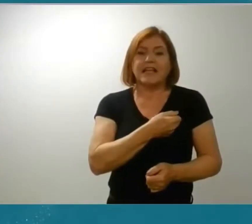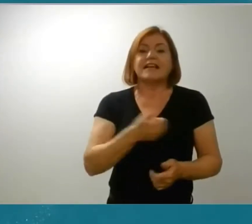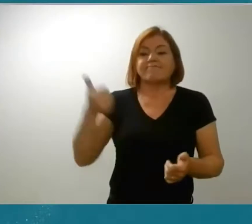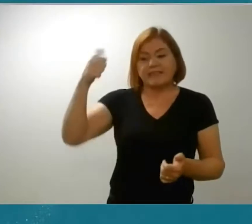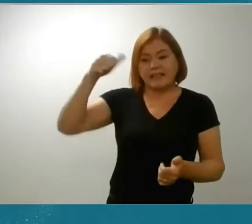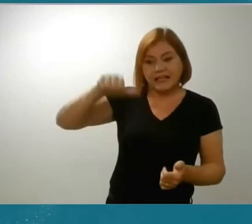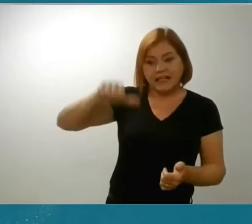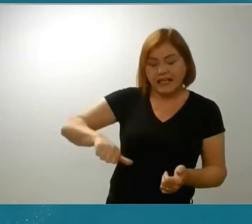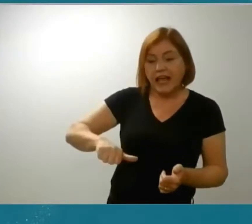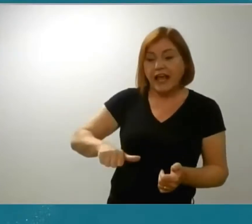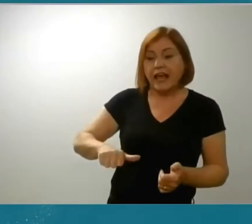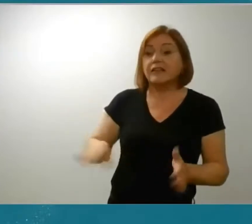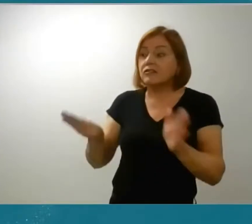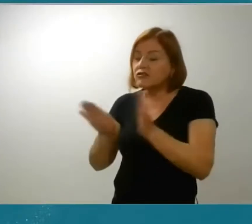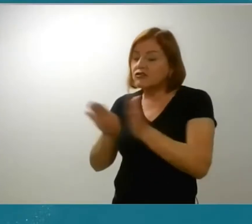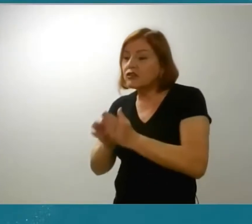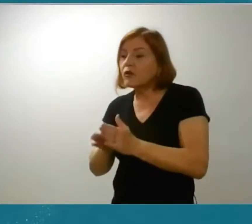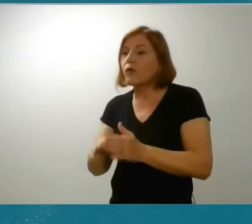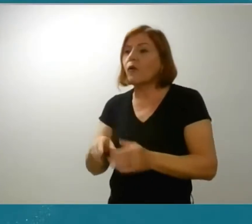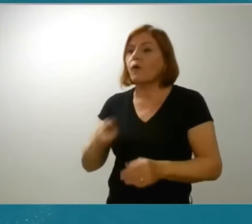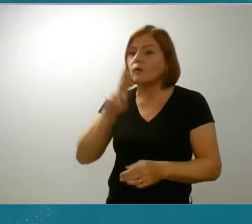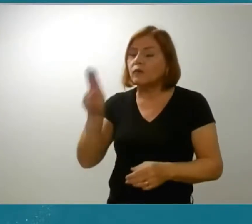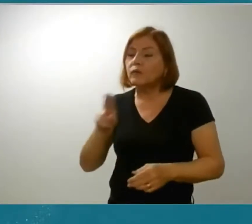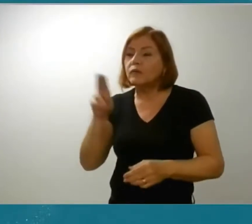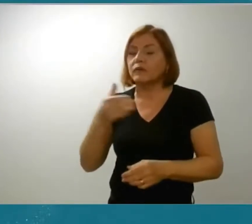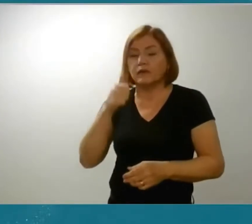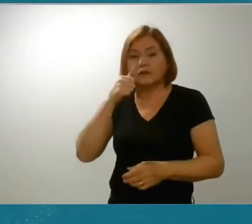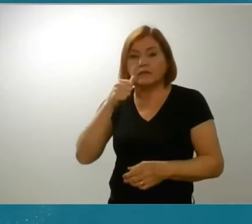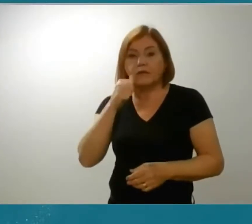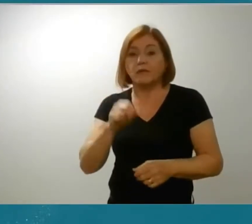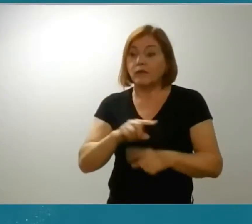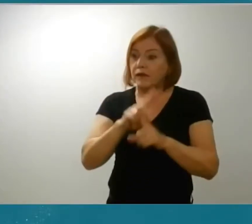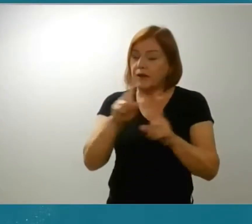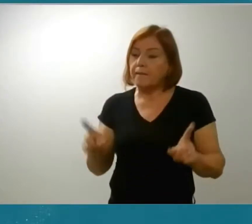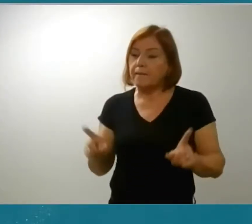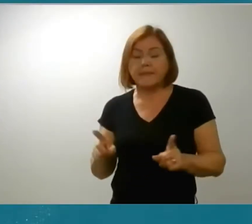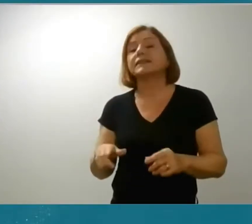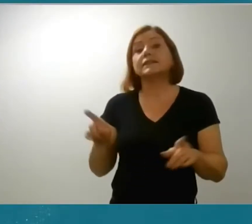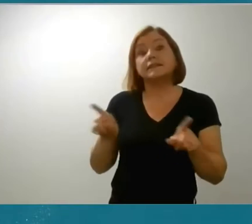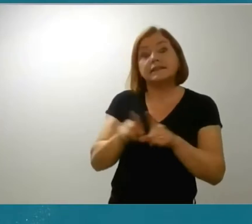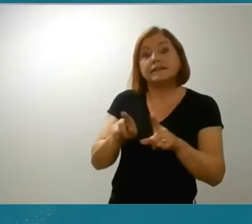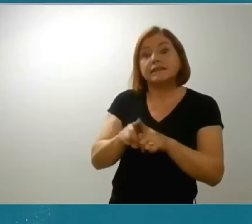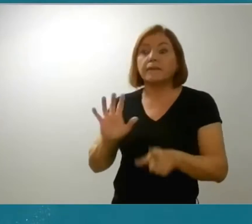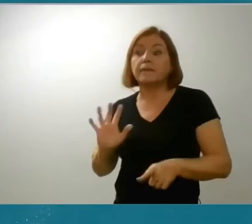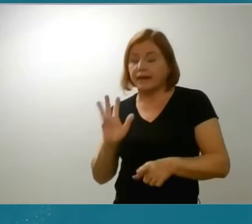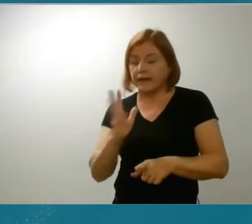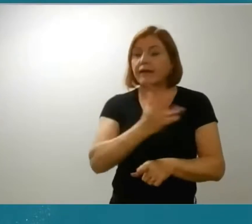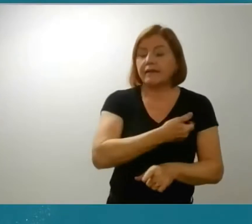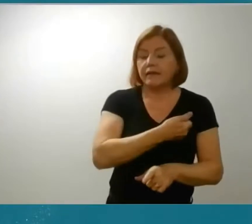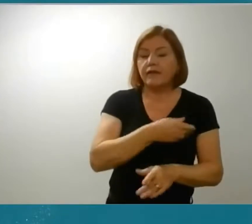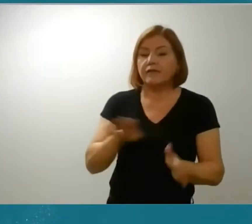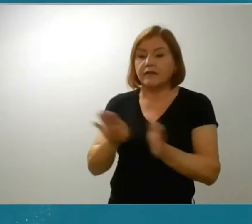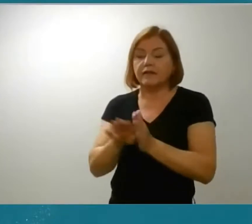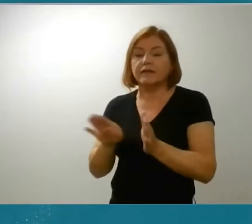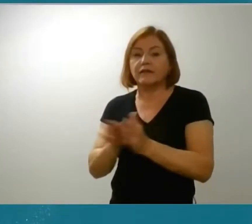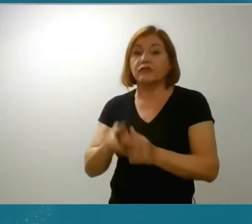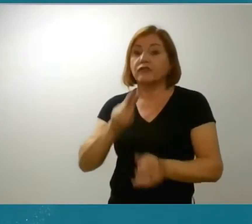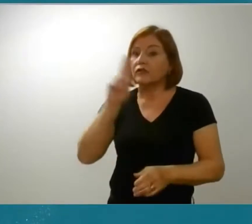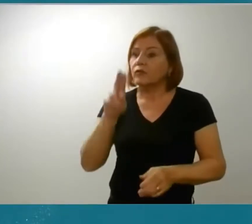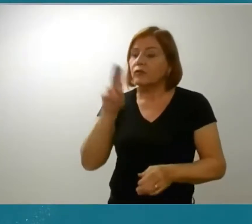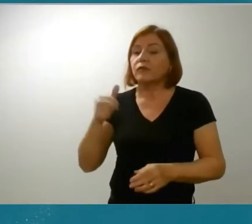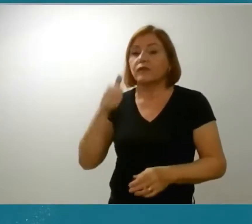Vamos lá. Gênesis 3. Deus então promete à mulher, o homem não tem